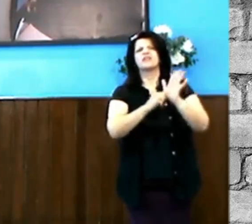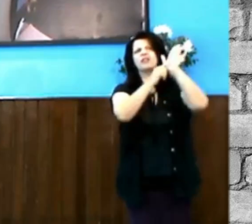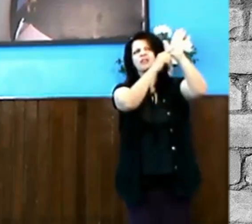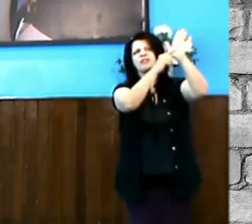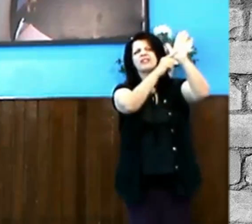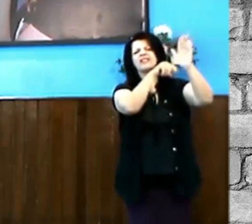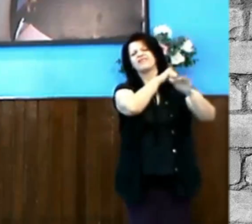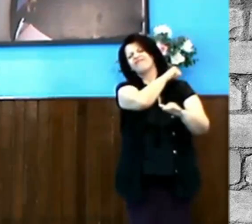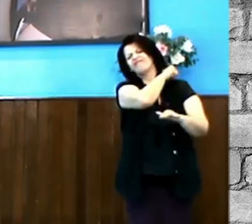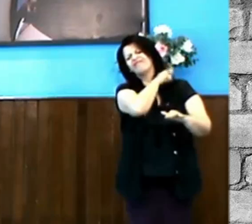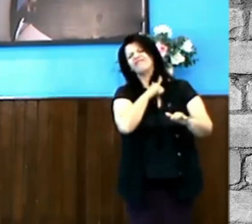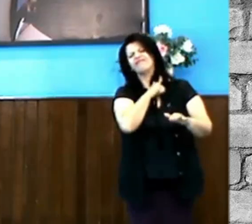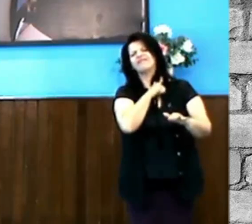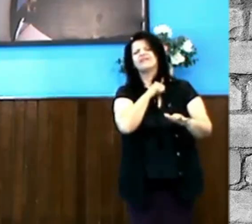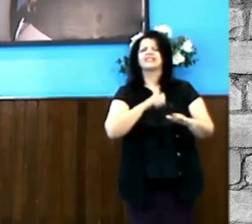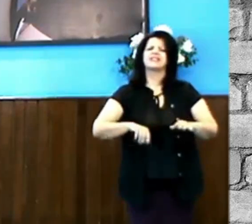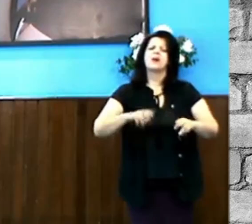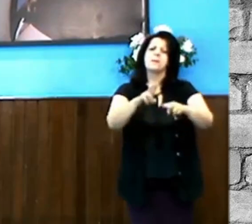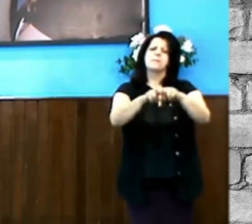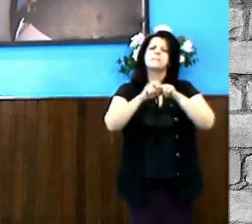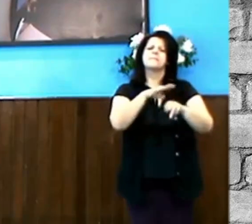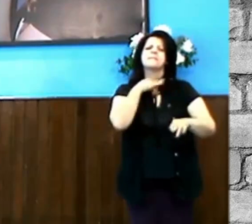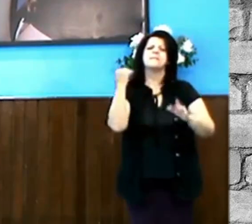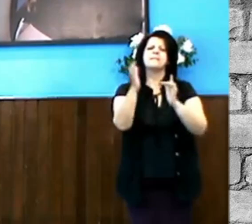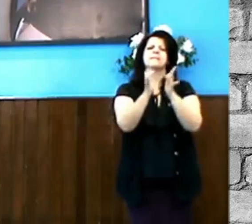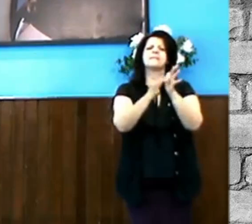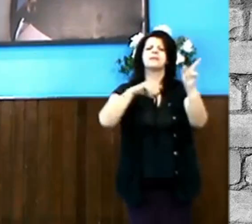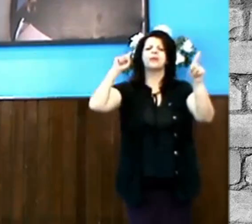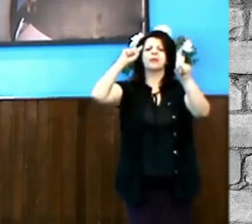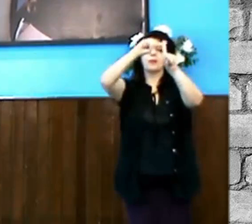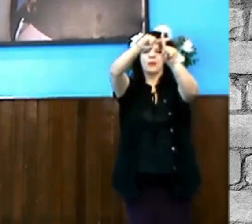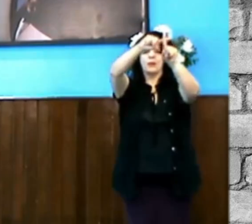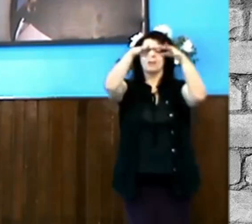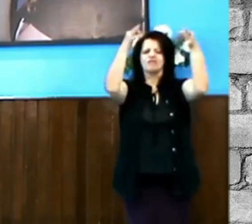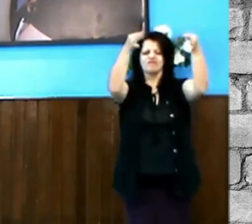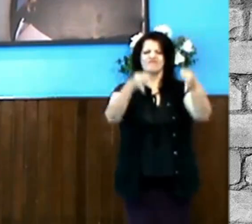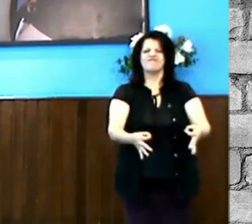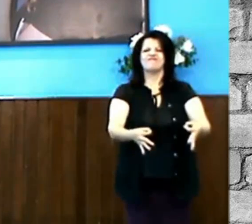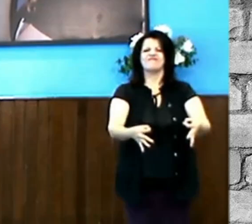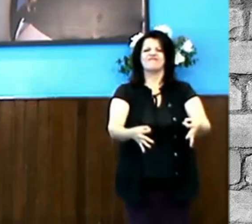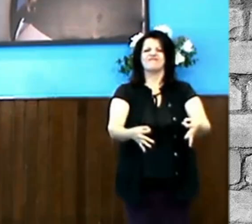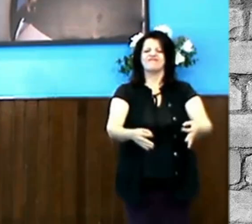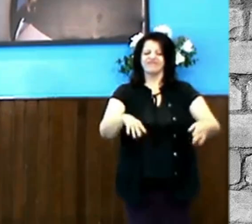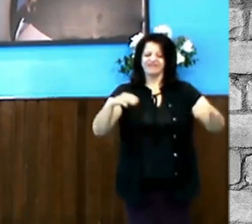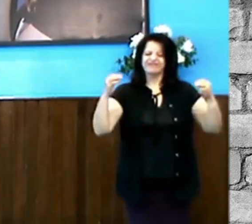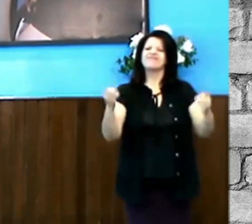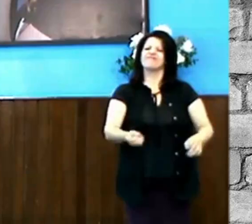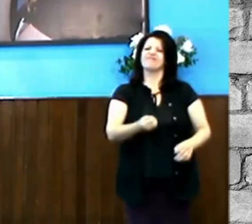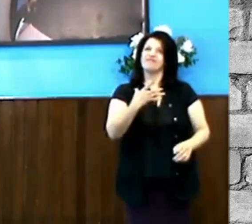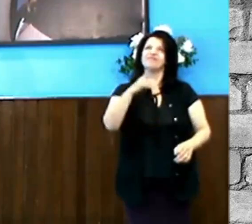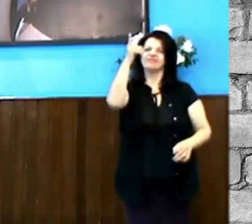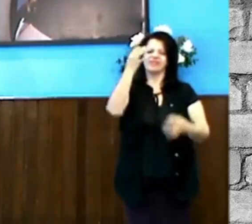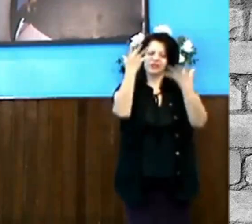nosso lugar. Foi por causa da morte de Jesus na cruz que a justiça e a santidade de Deus foram atendidas e o amor de Deus e